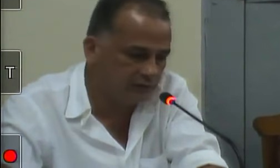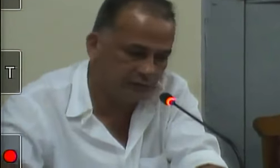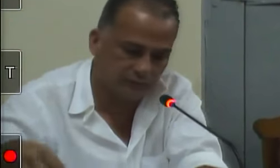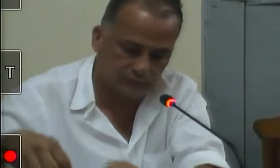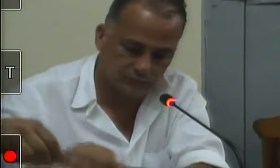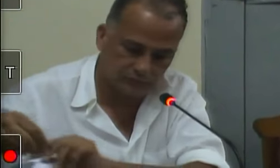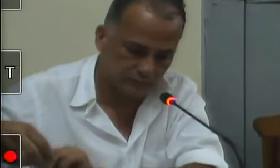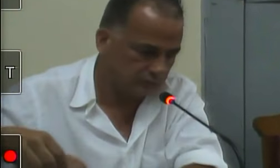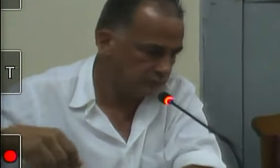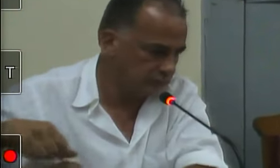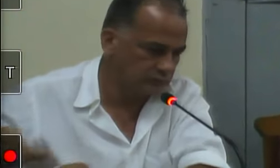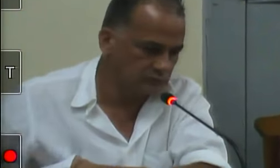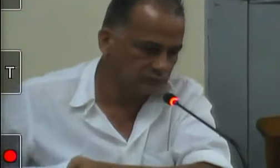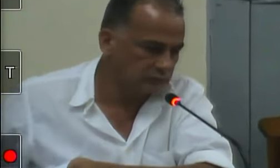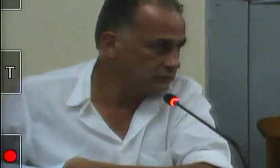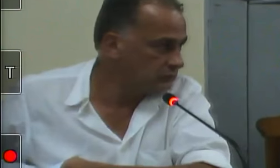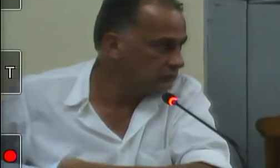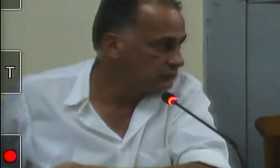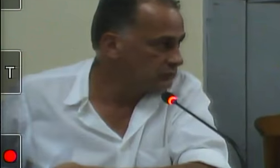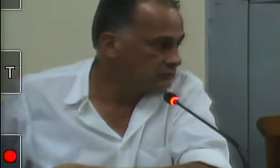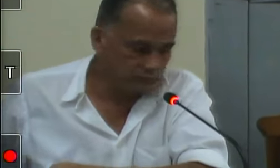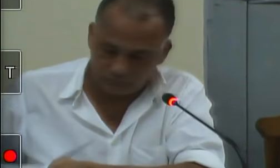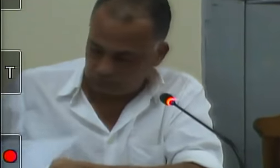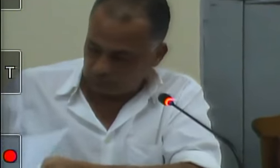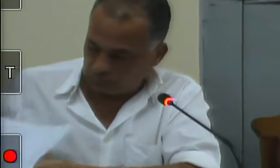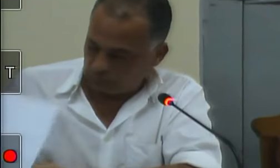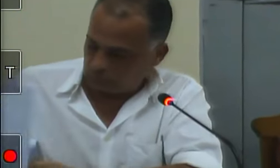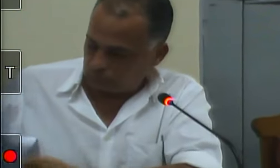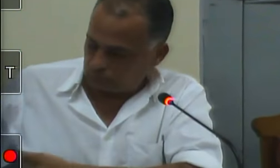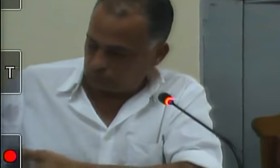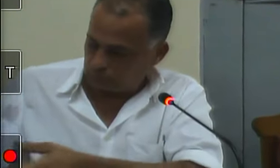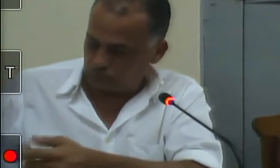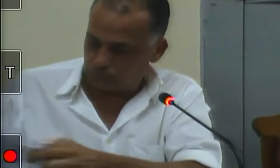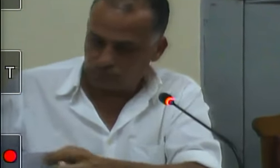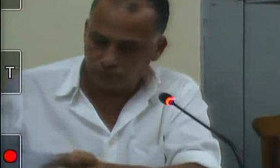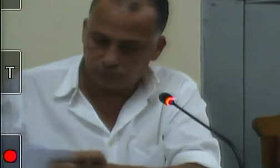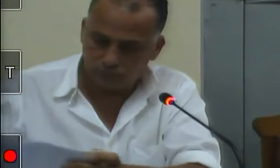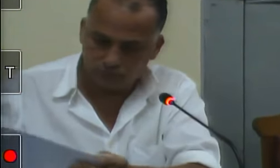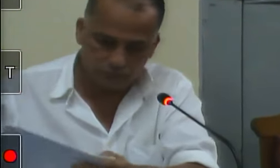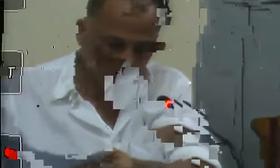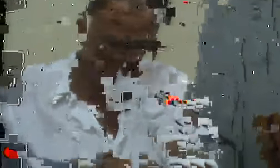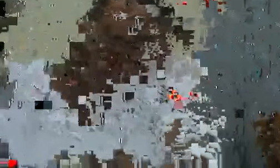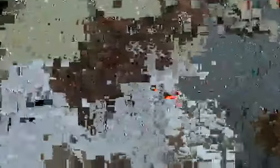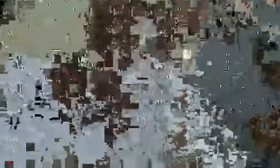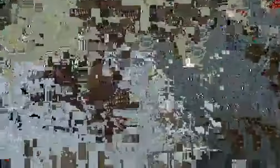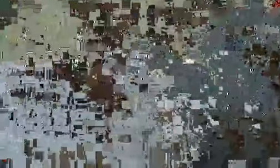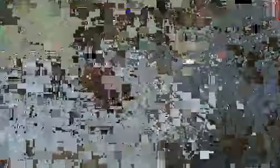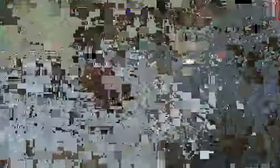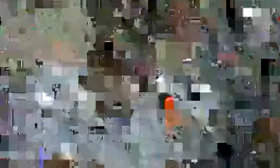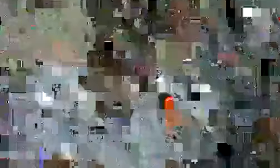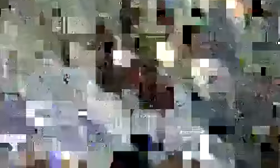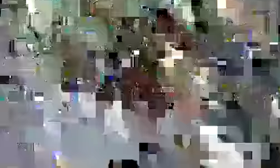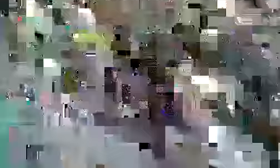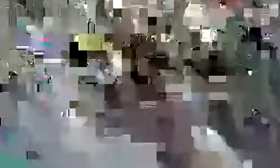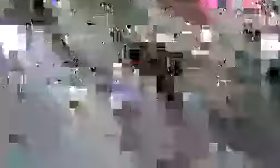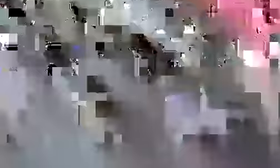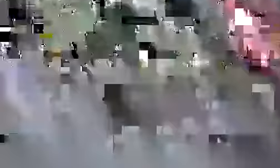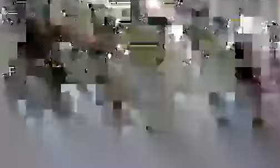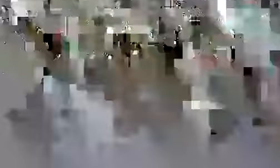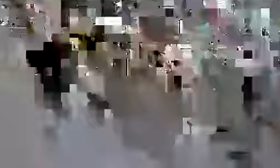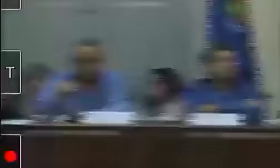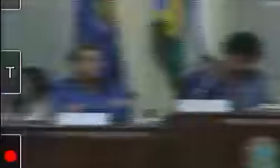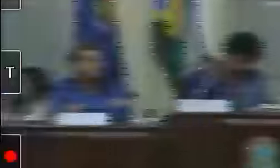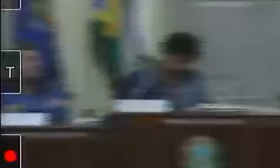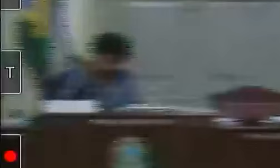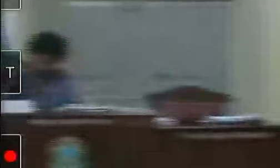enfim. Isso que eu explanei, Fábio, volto a dizer, com relação às portarias do Ministério da